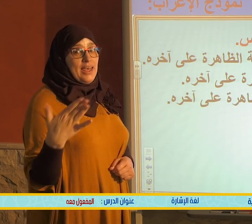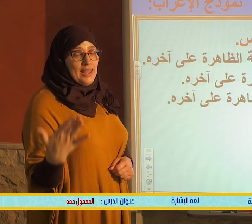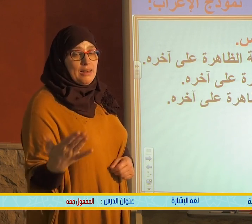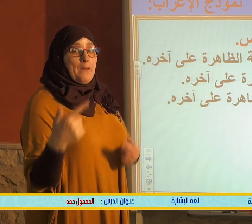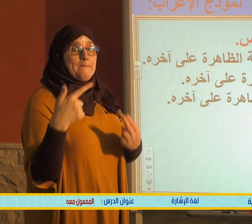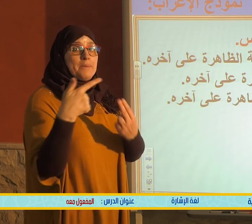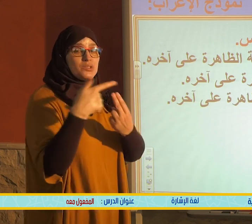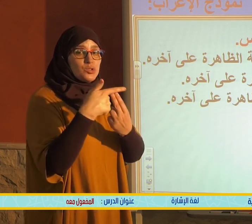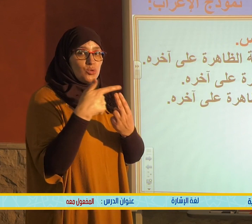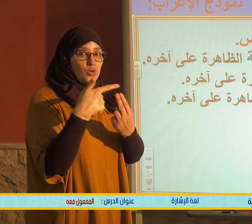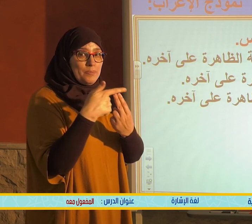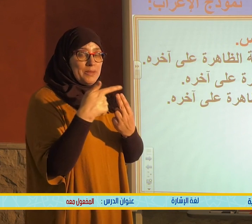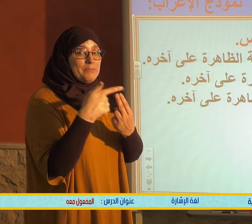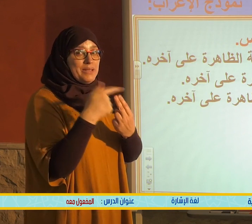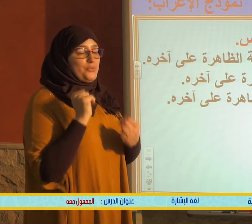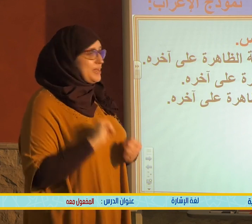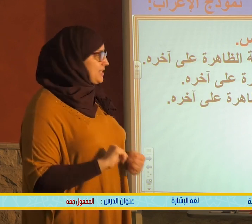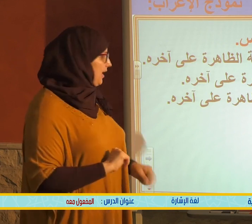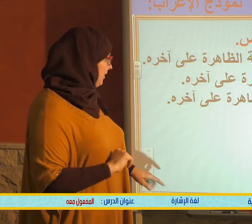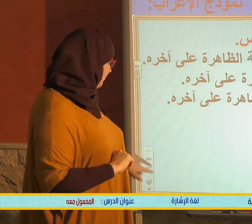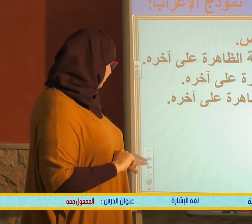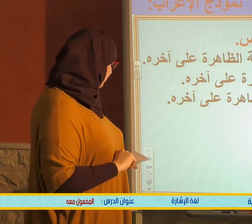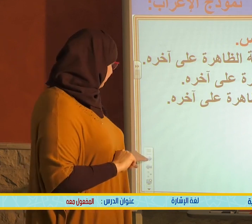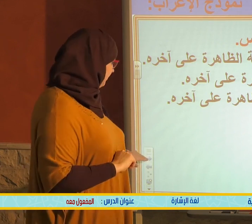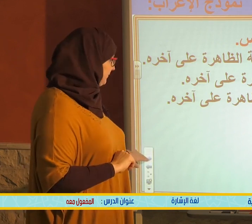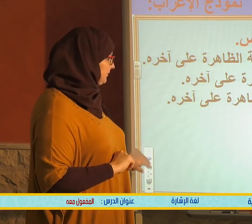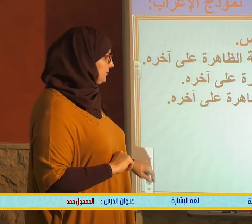حال منصوب بالفتحة.